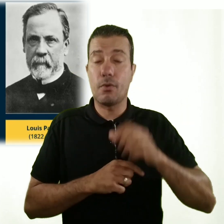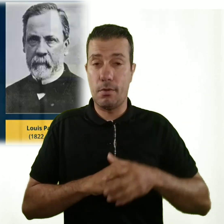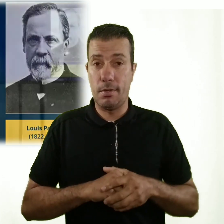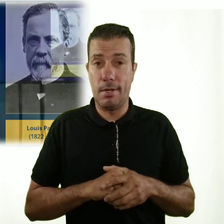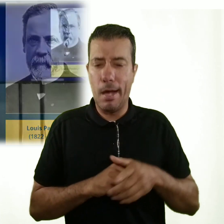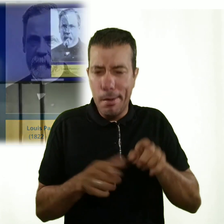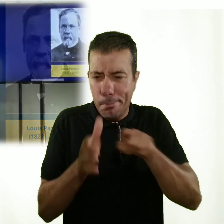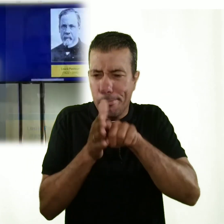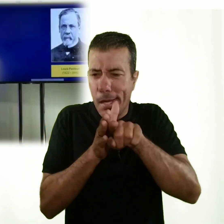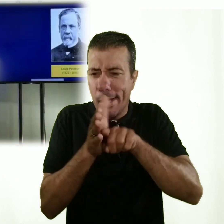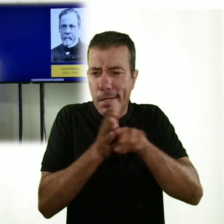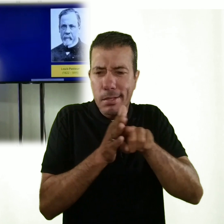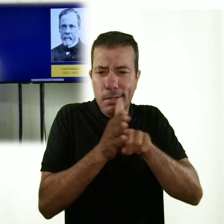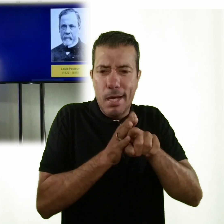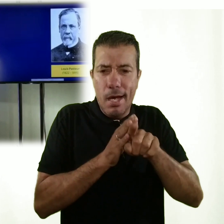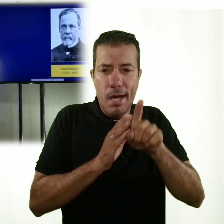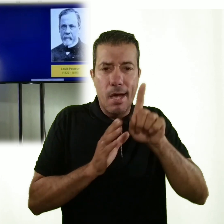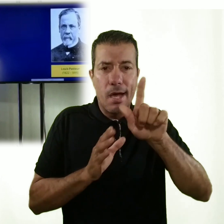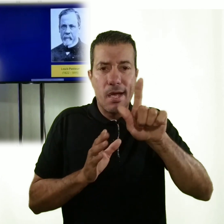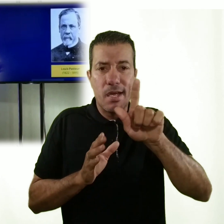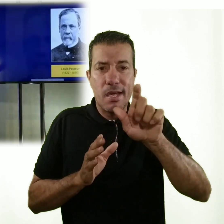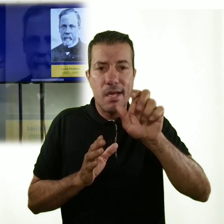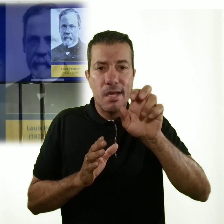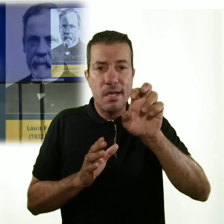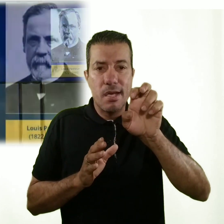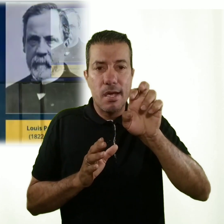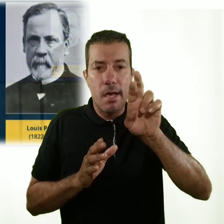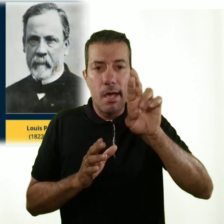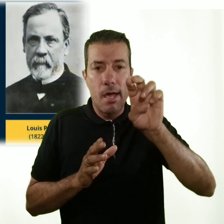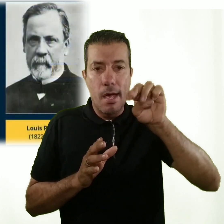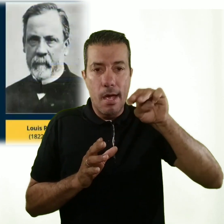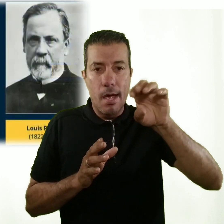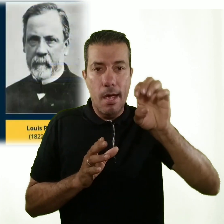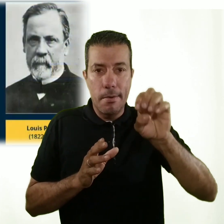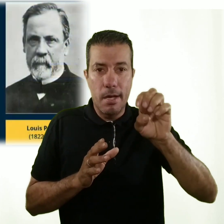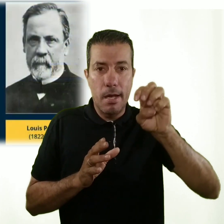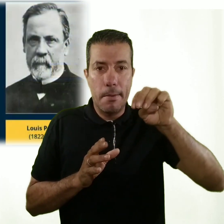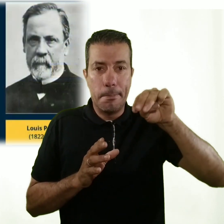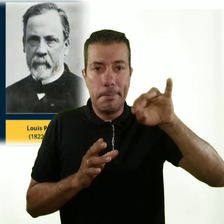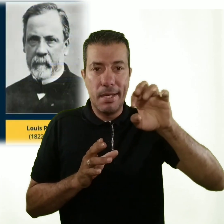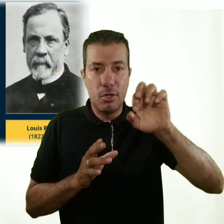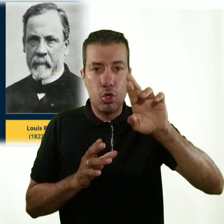sobre germes, micróbios. Deixa na tela aqui, por gentileza.